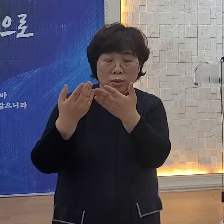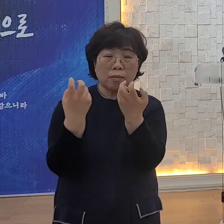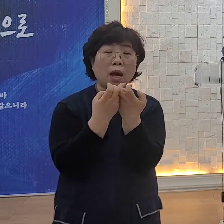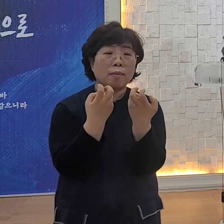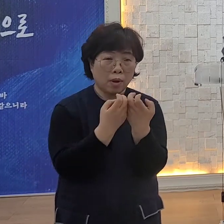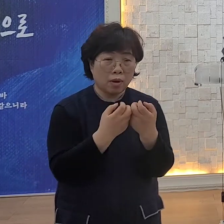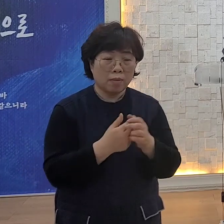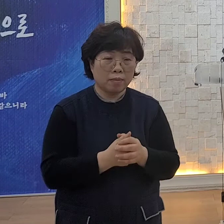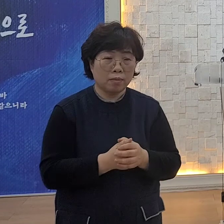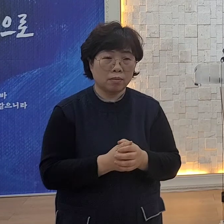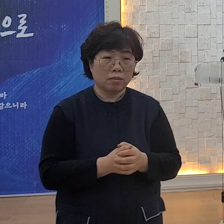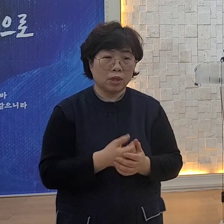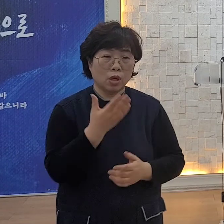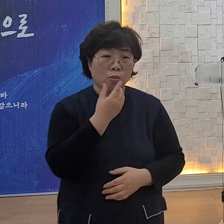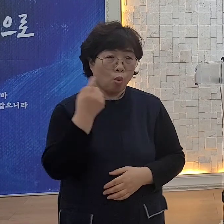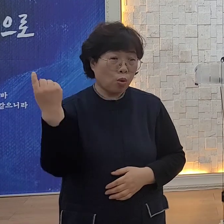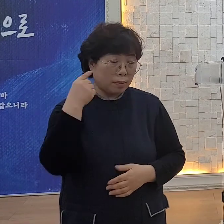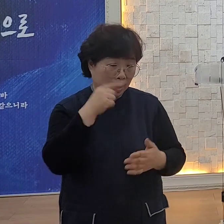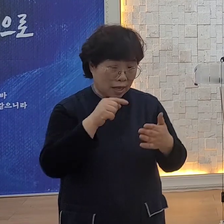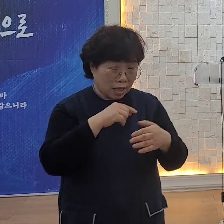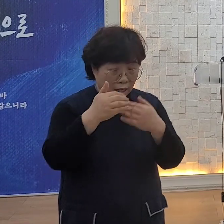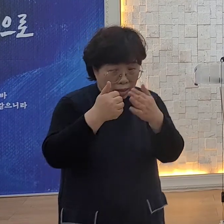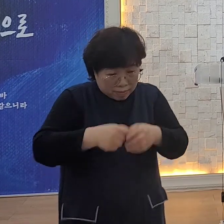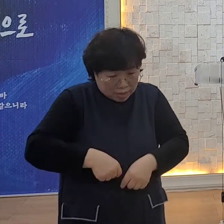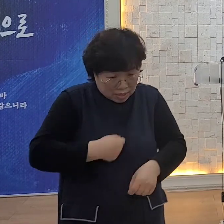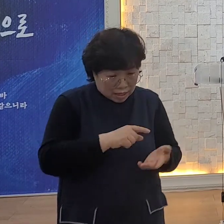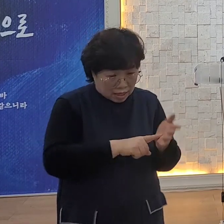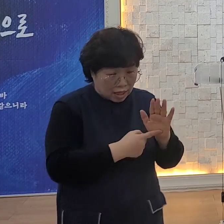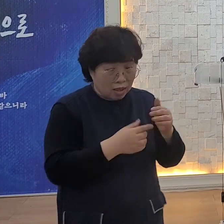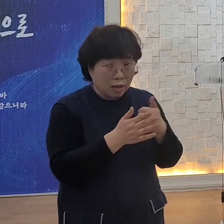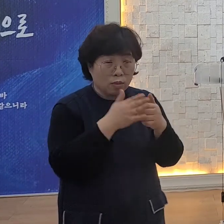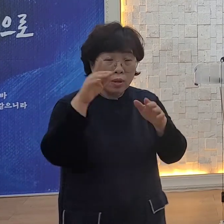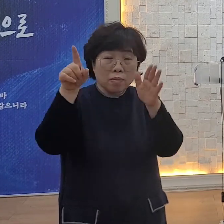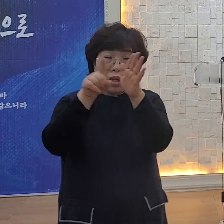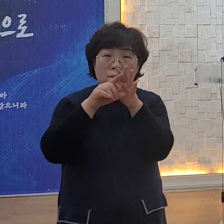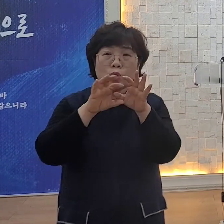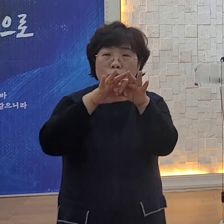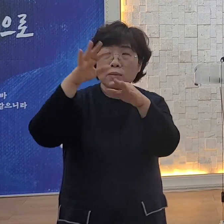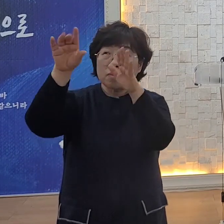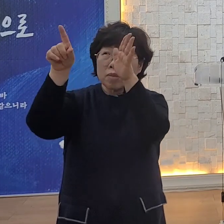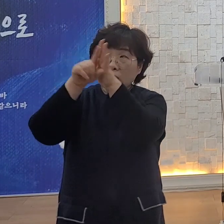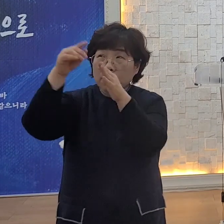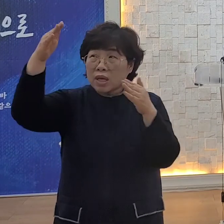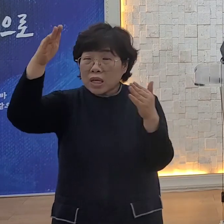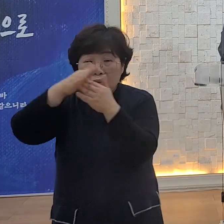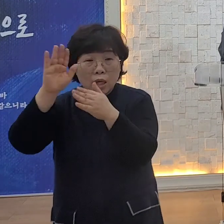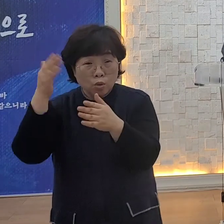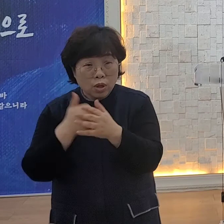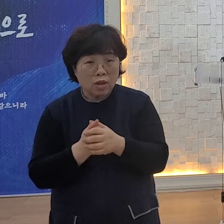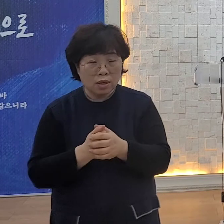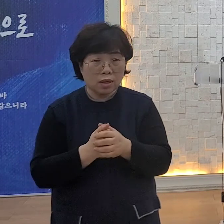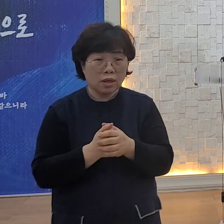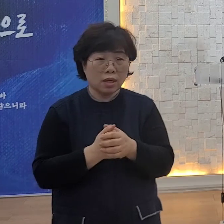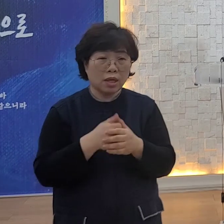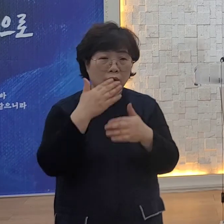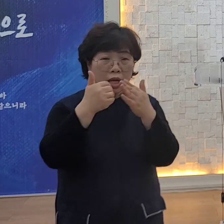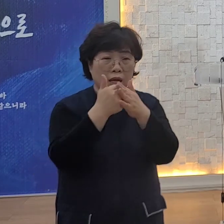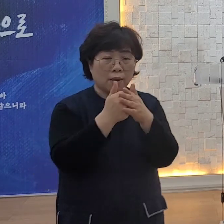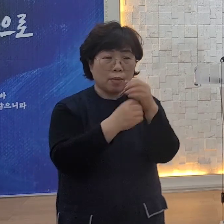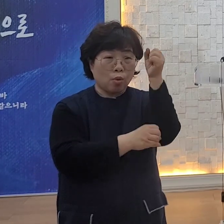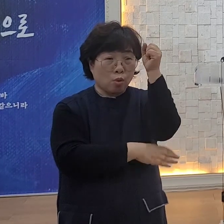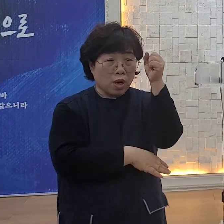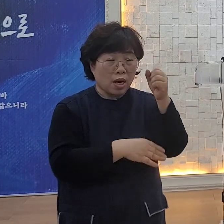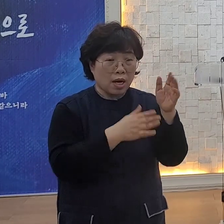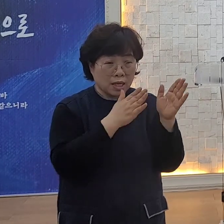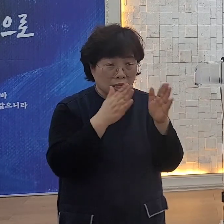거예요. 복음에는 하나님의 의가 나타나서 믿음으로 믿음에 이르게 한다. 믿음으로 살게 하는, 이게 원래 하나님의 원래